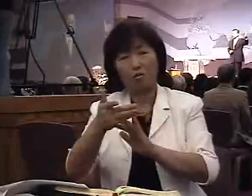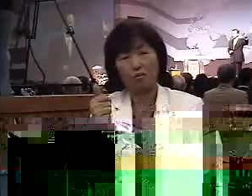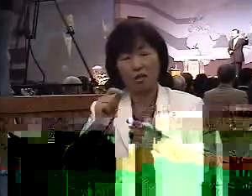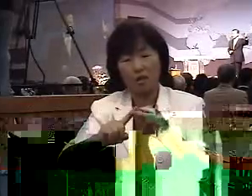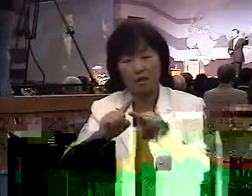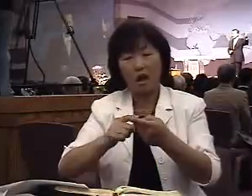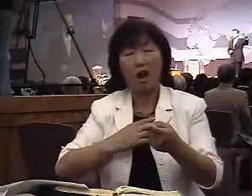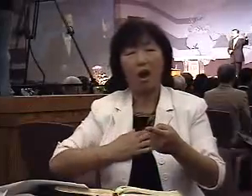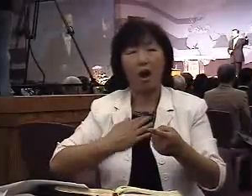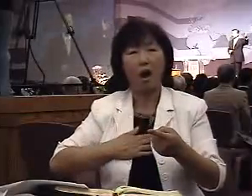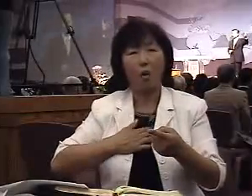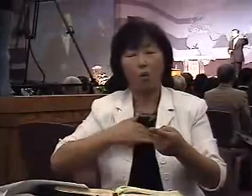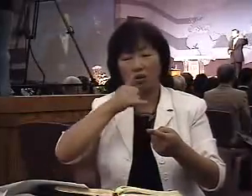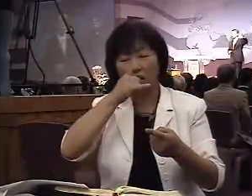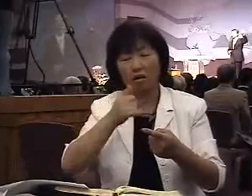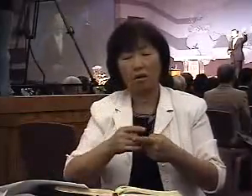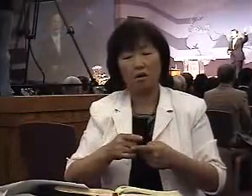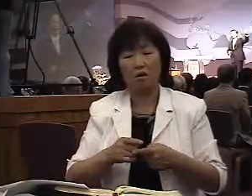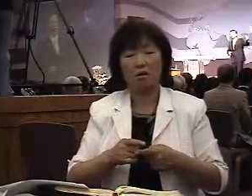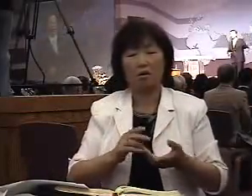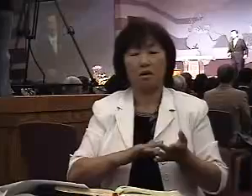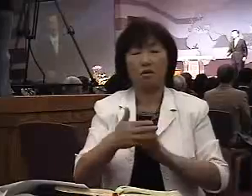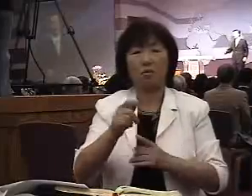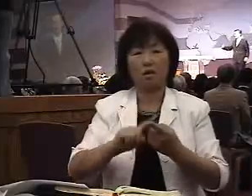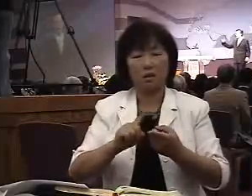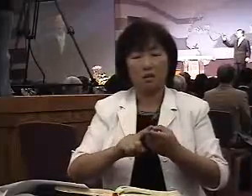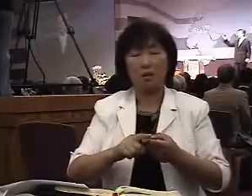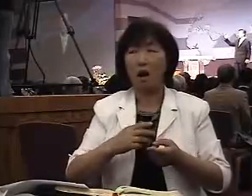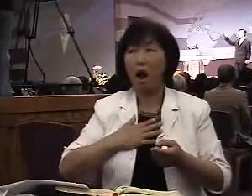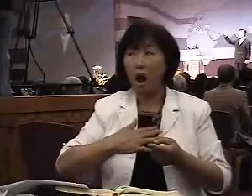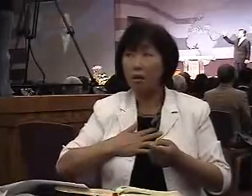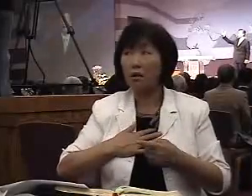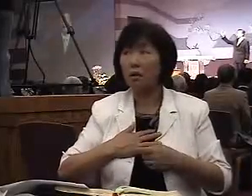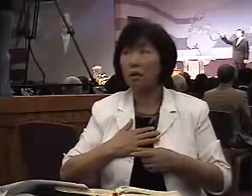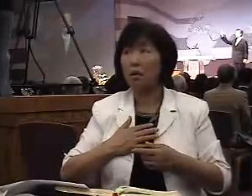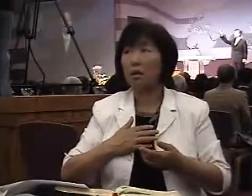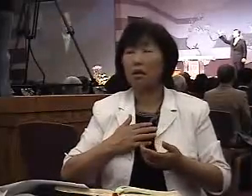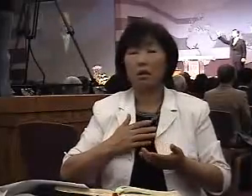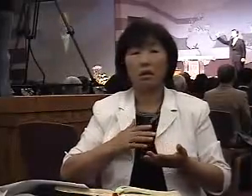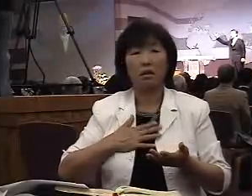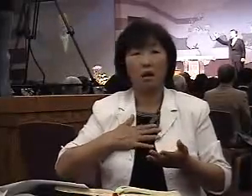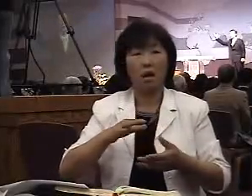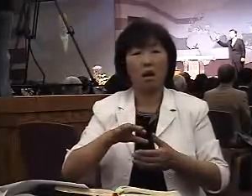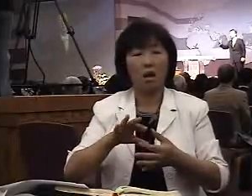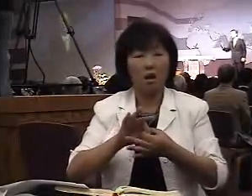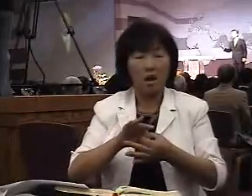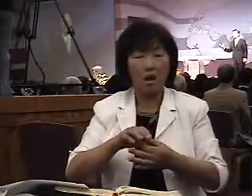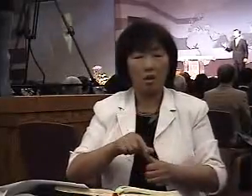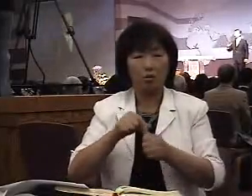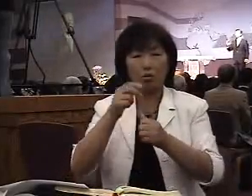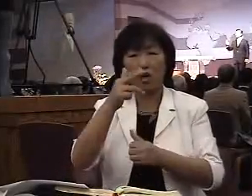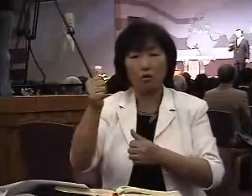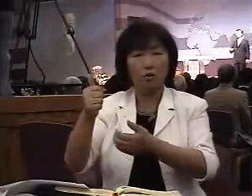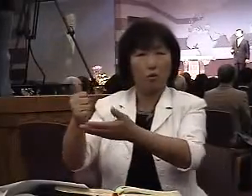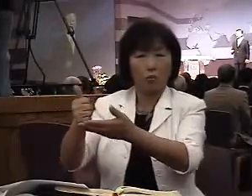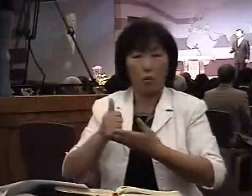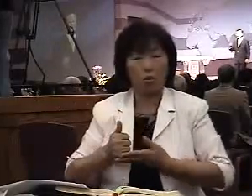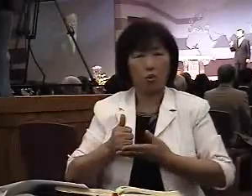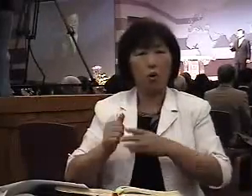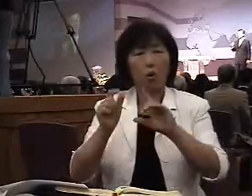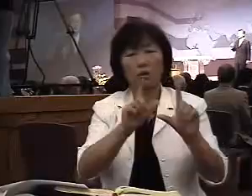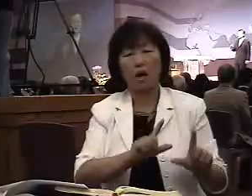알고 있었습니다. 그러나 그것은 예수님에 대해 안 거지 예수님을 나의 주, 나의 구세주로 모시고 살았던 것은